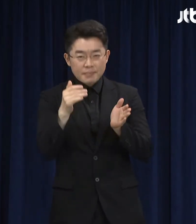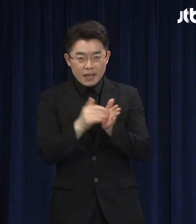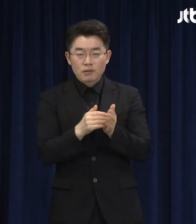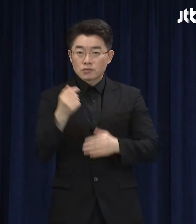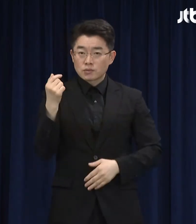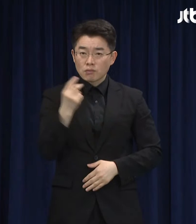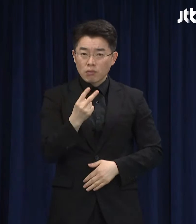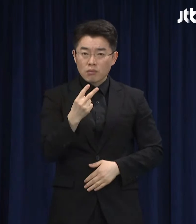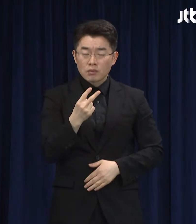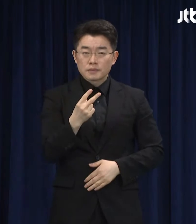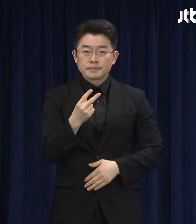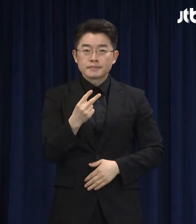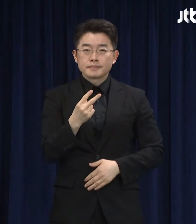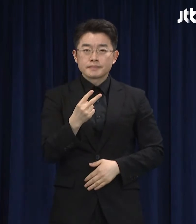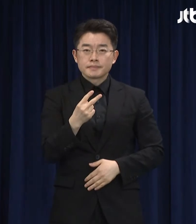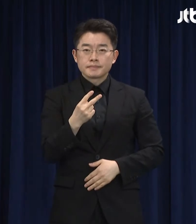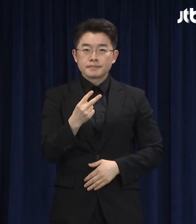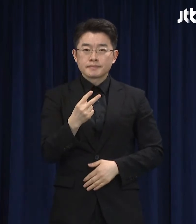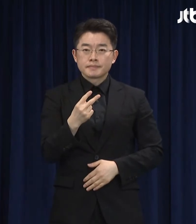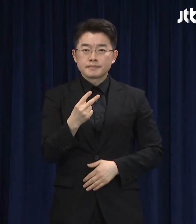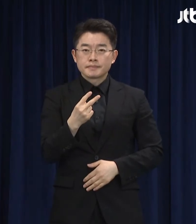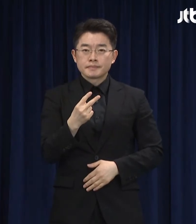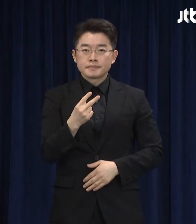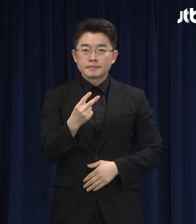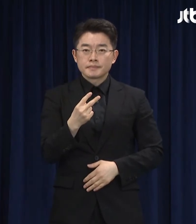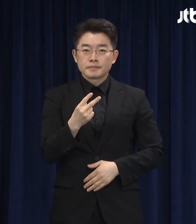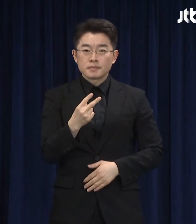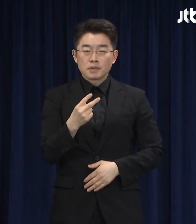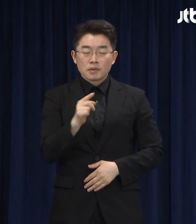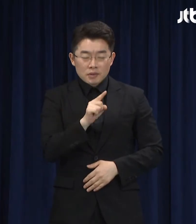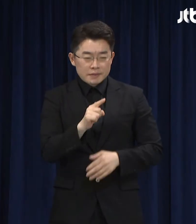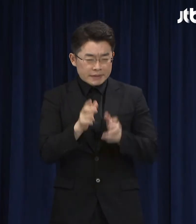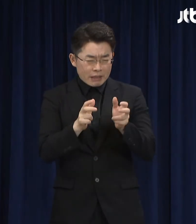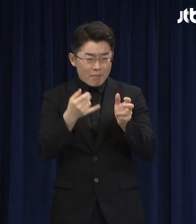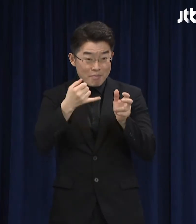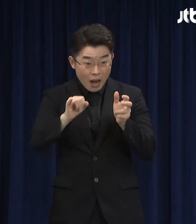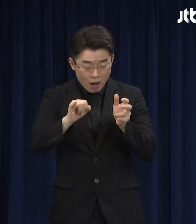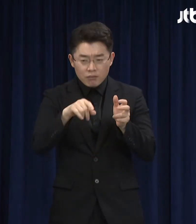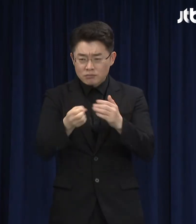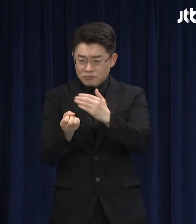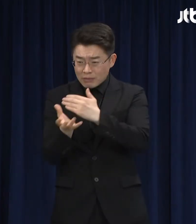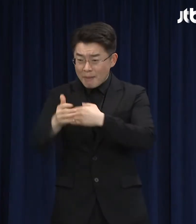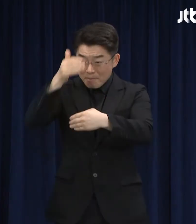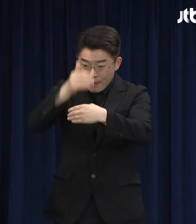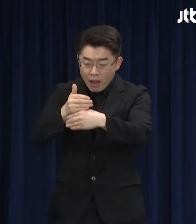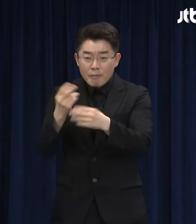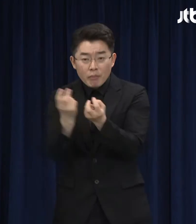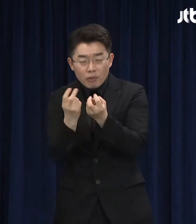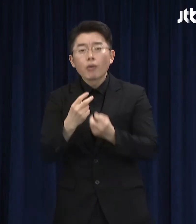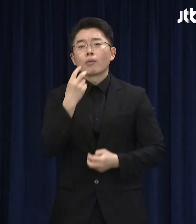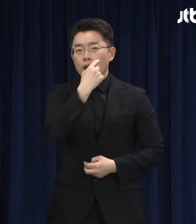오염수 방출을 차단하기 위한 수단들도 확인을 하였습니다.